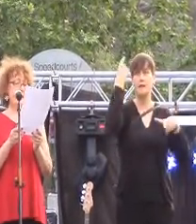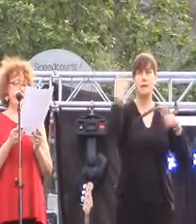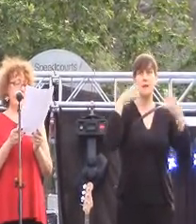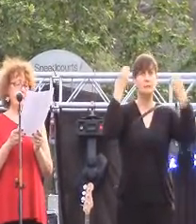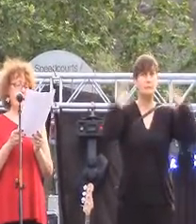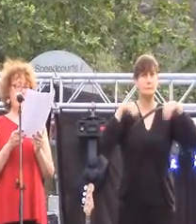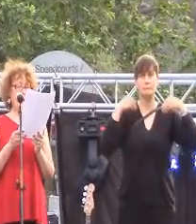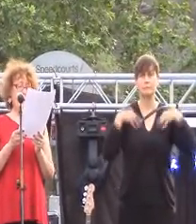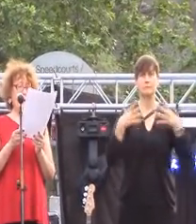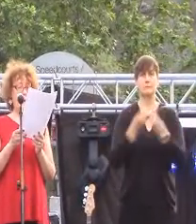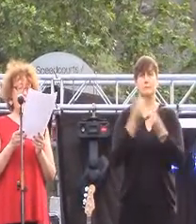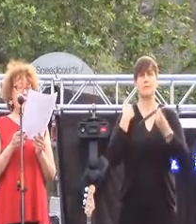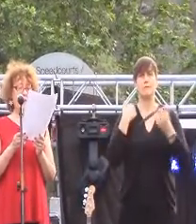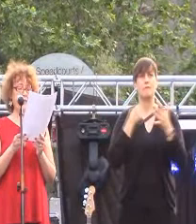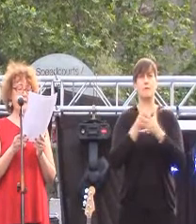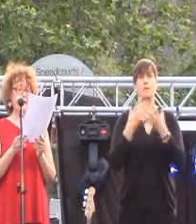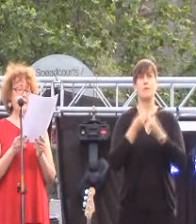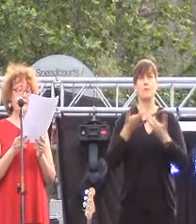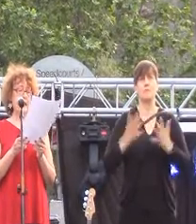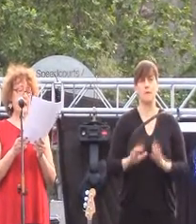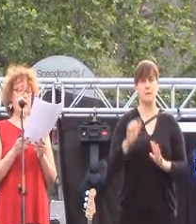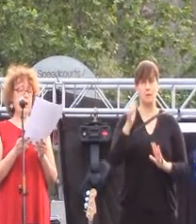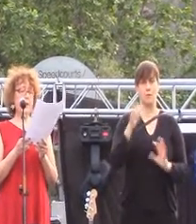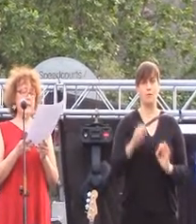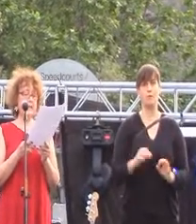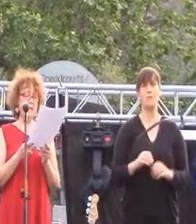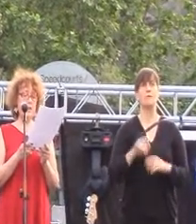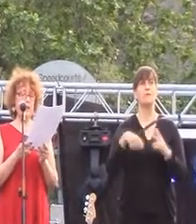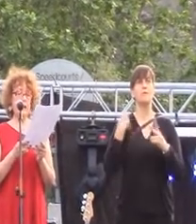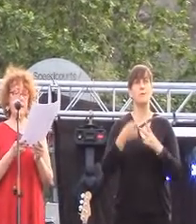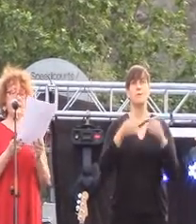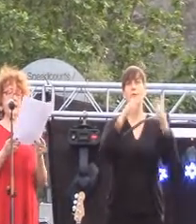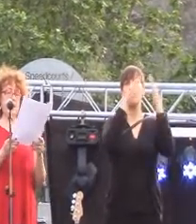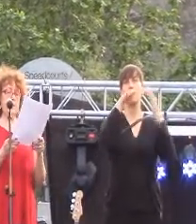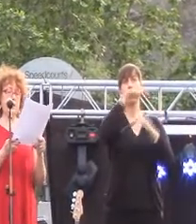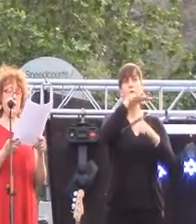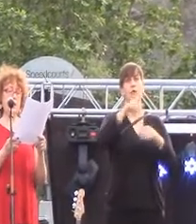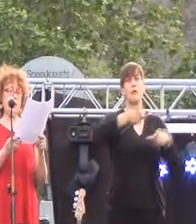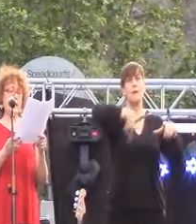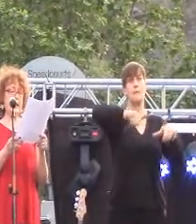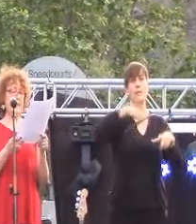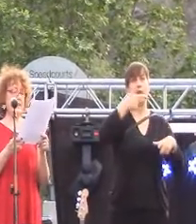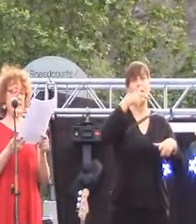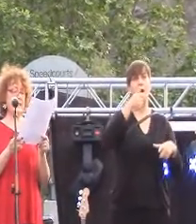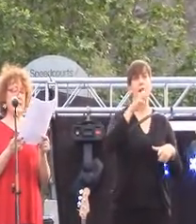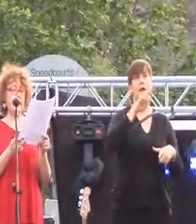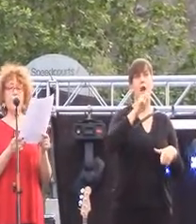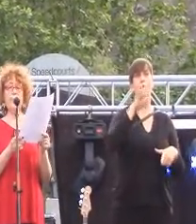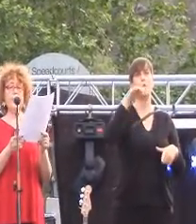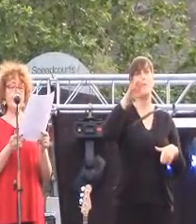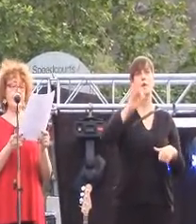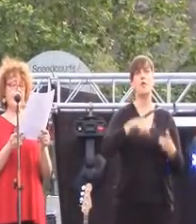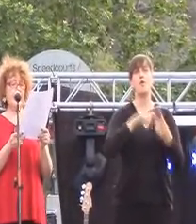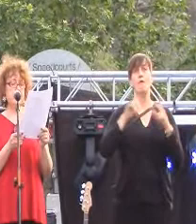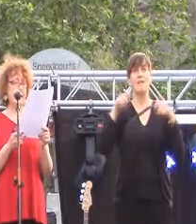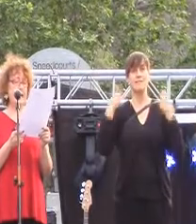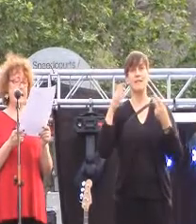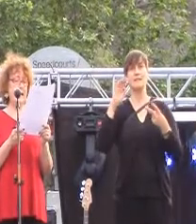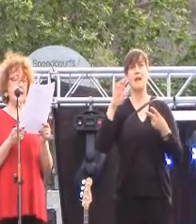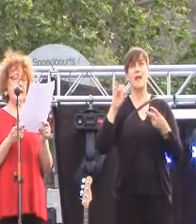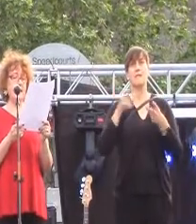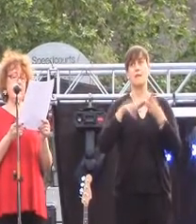de valent amb el meu fill, la urbanització de la plaça Grau Miró, el carrer Francesc Tarafa, les